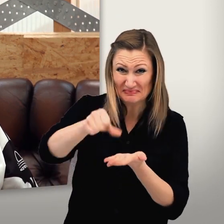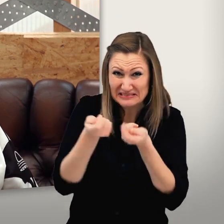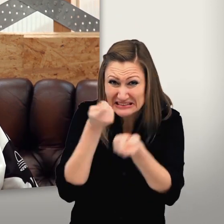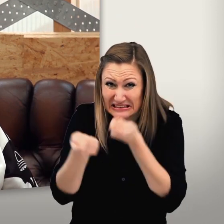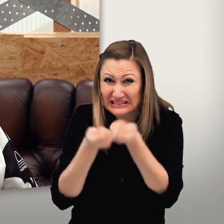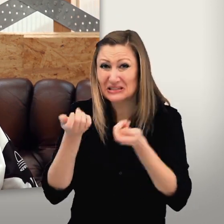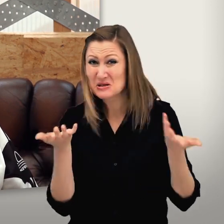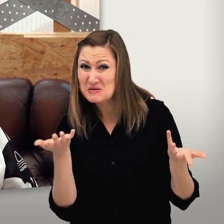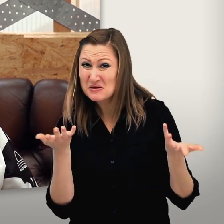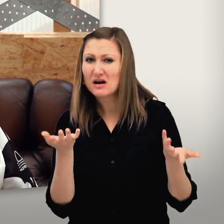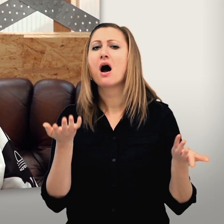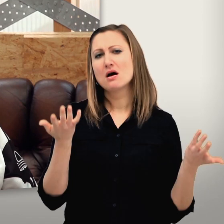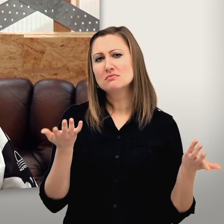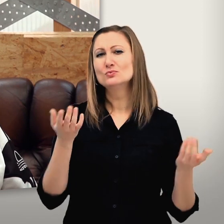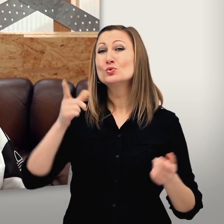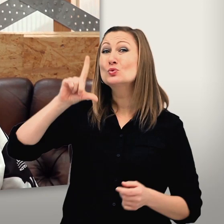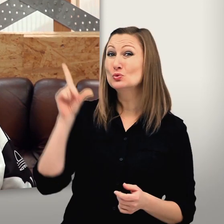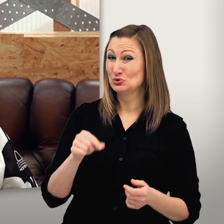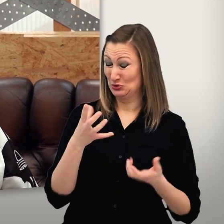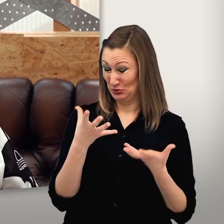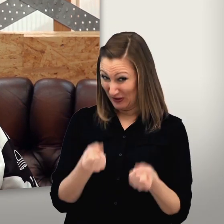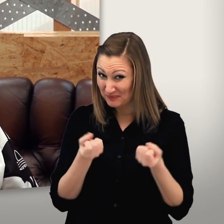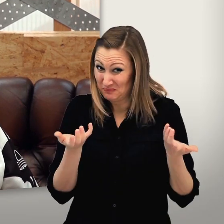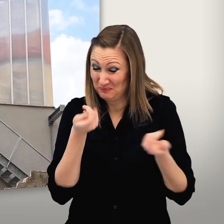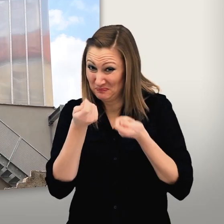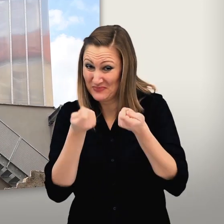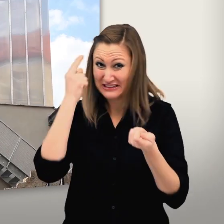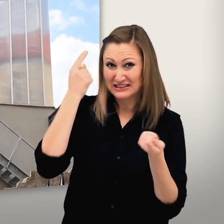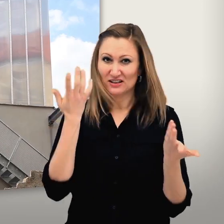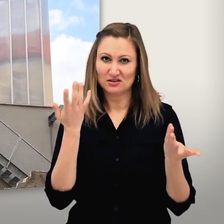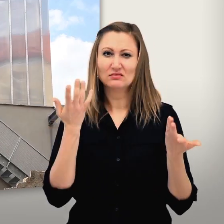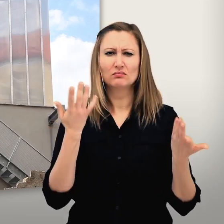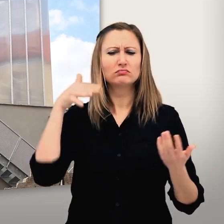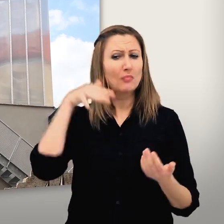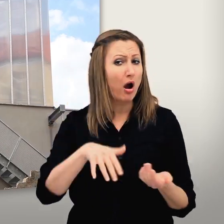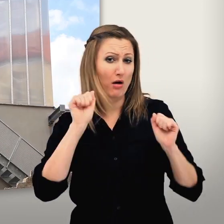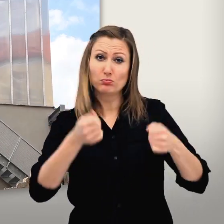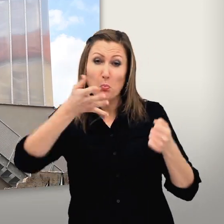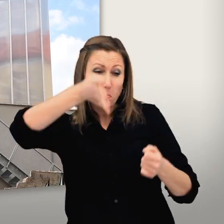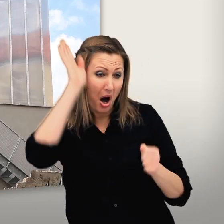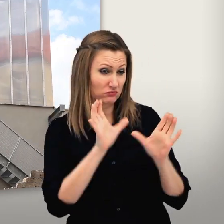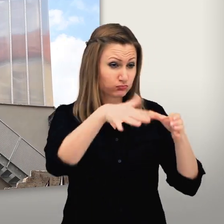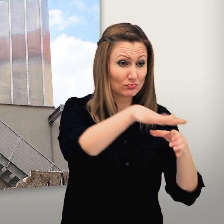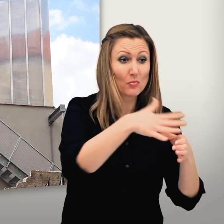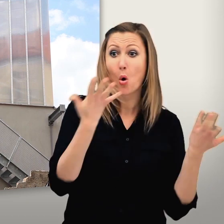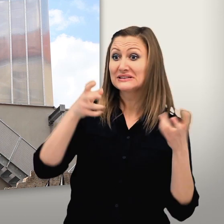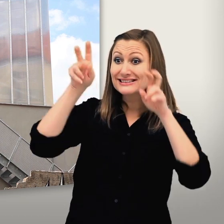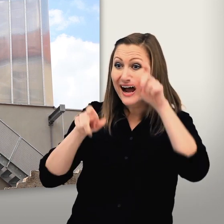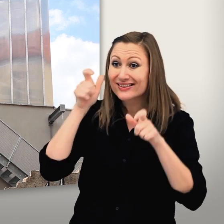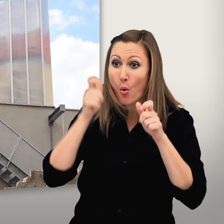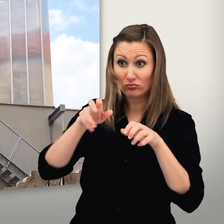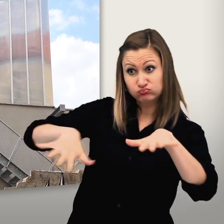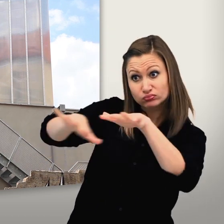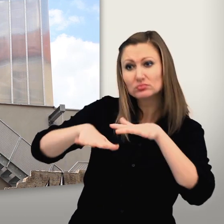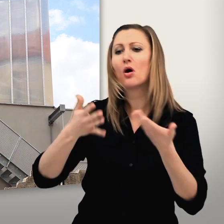überhaupt noch mithalten, wenn wir am Ende doch bezahlbaren Wohnraum schaffen wollen. Wir haben von der Panker Kommune bis zu Senioreneinrichtungen, wir